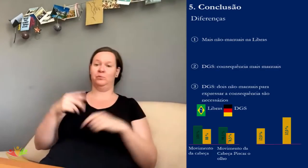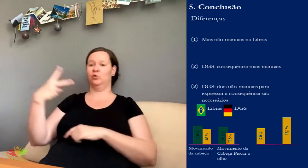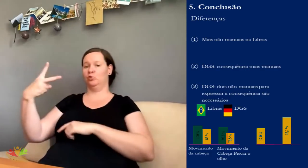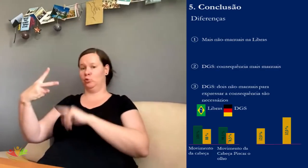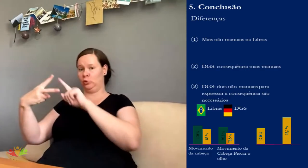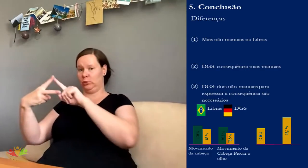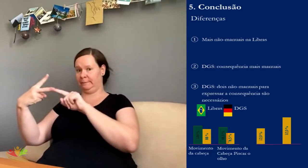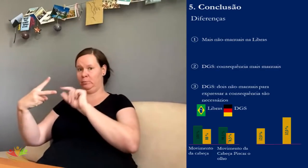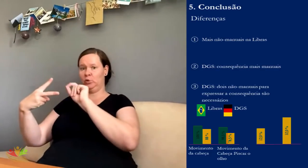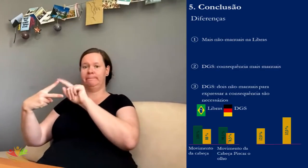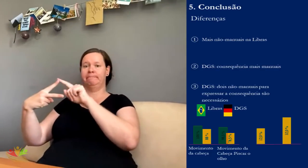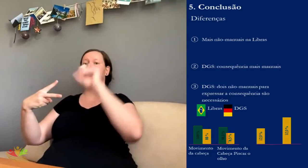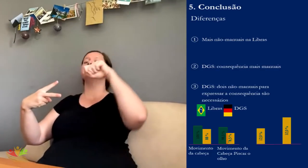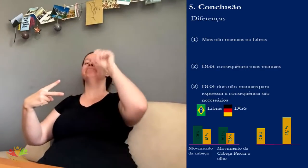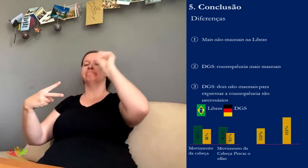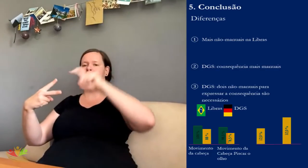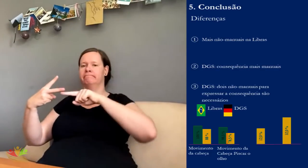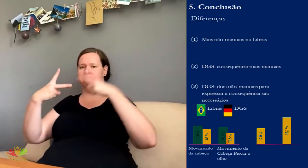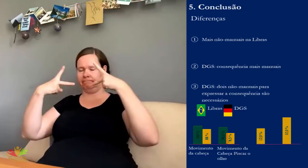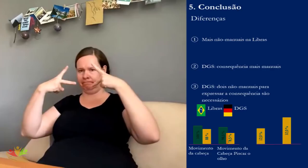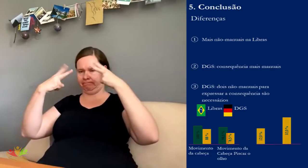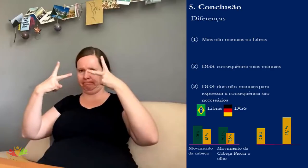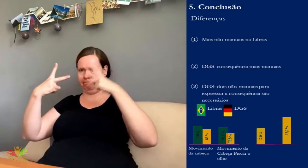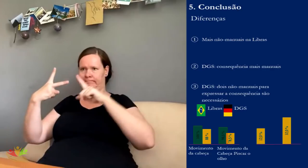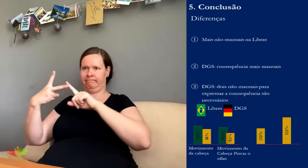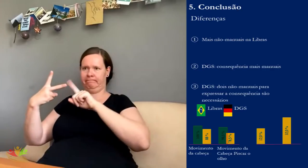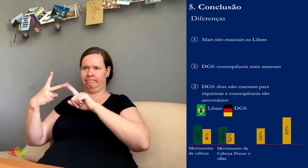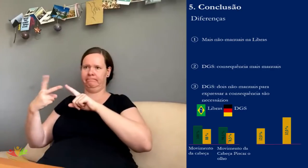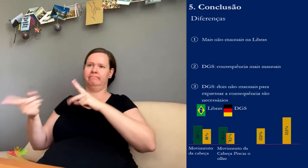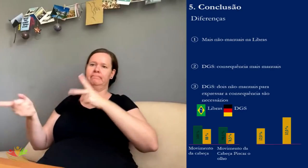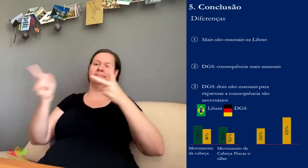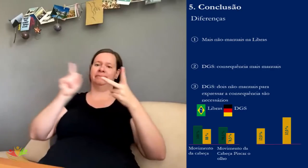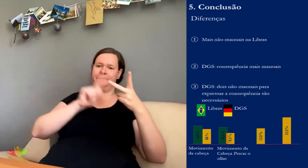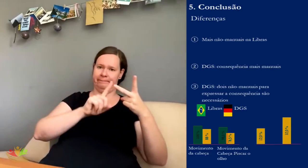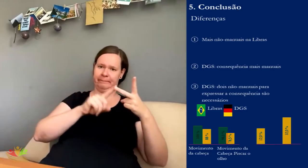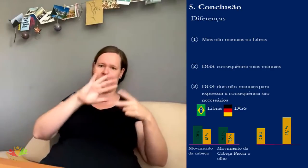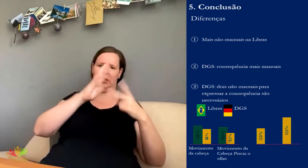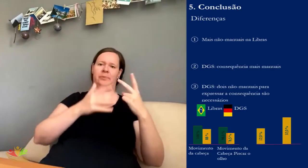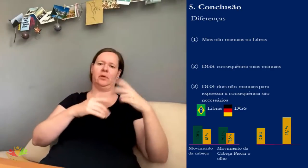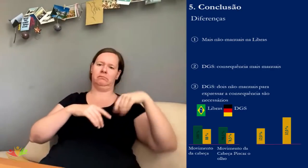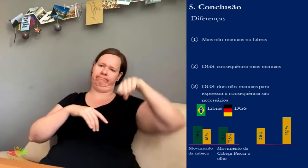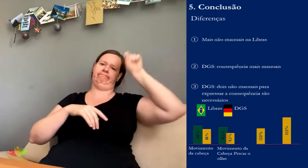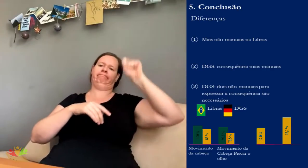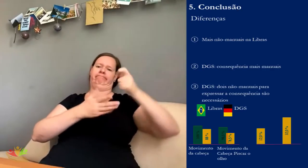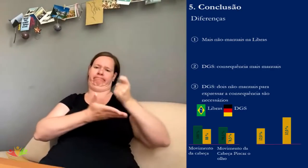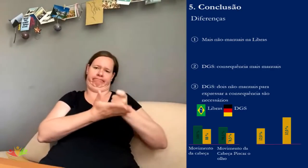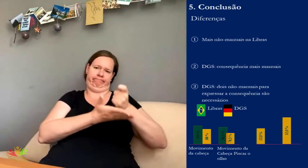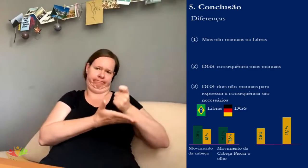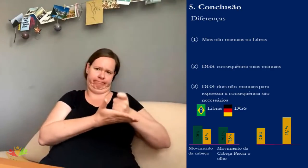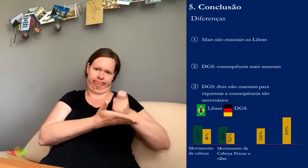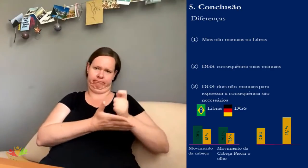em relação à sentença condicional na oração consequente,